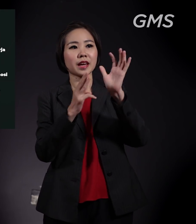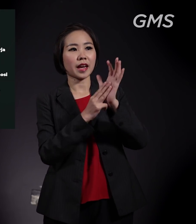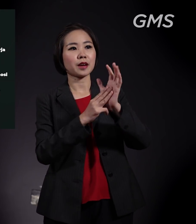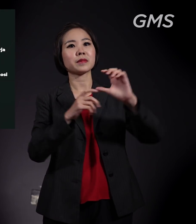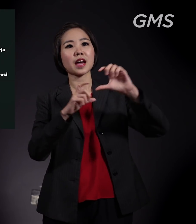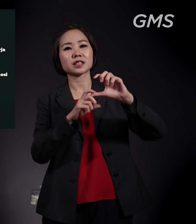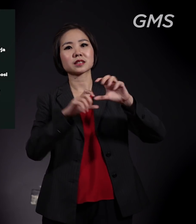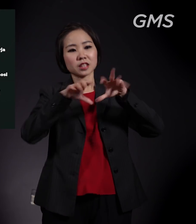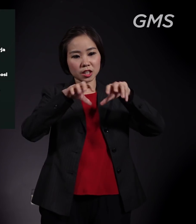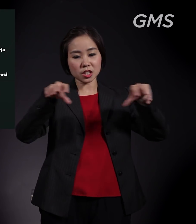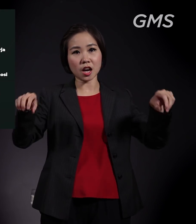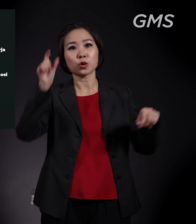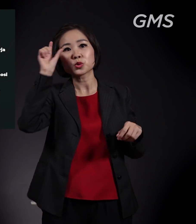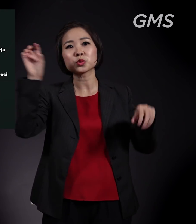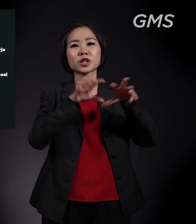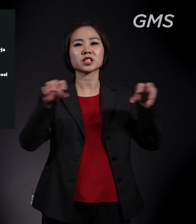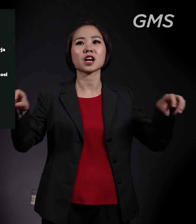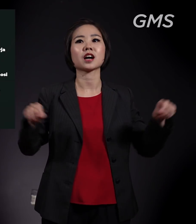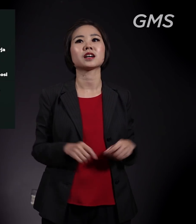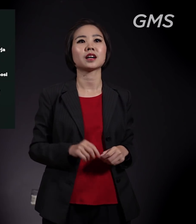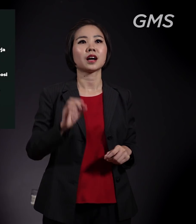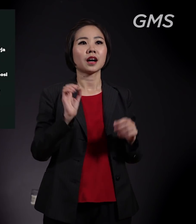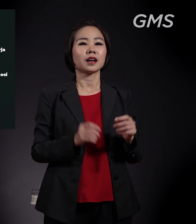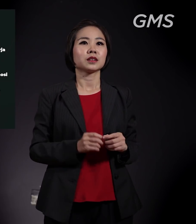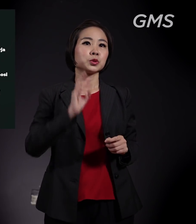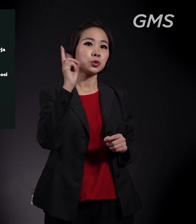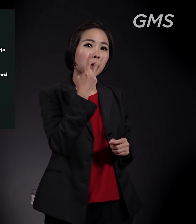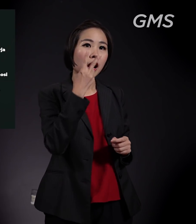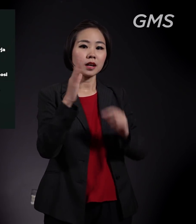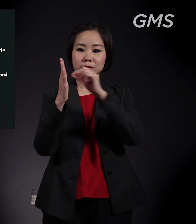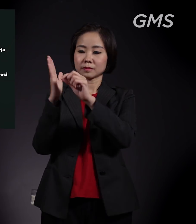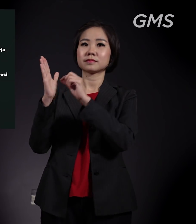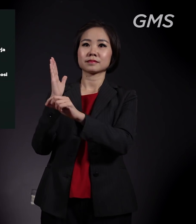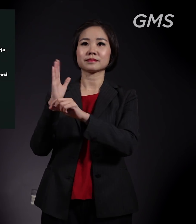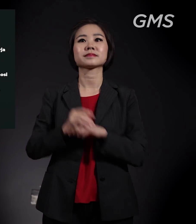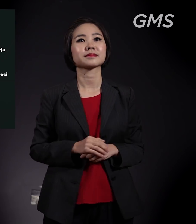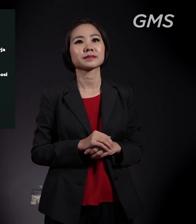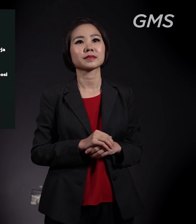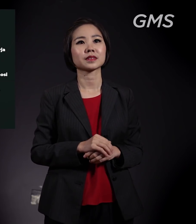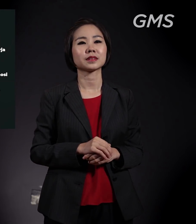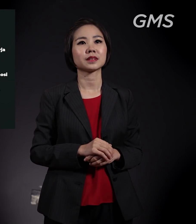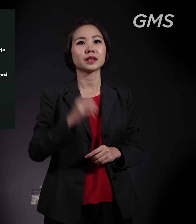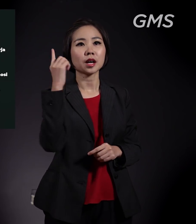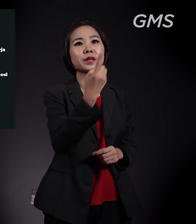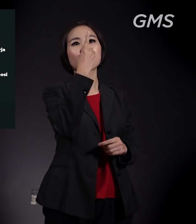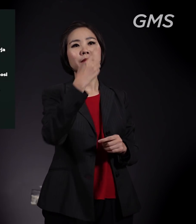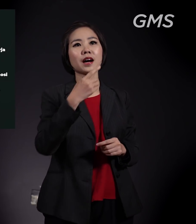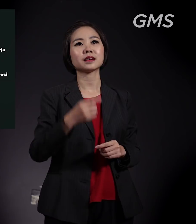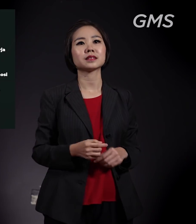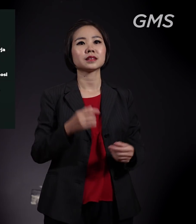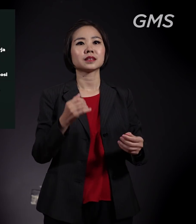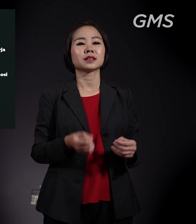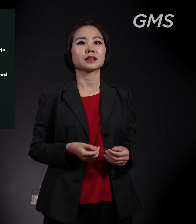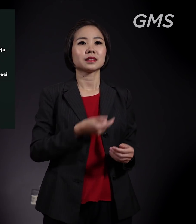Biscon. Dan GMS Biscon punya dua fitur yang luar biasa untuk bisa memberkati Anda semua. Yang pertama adalah